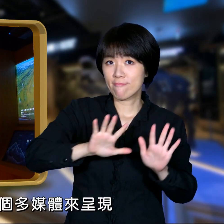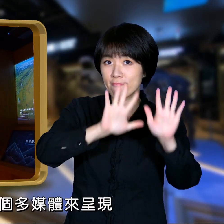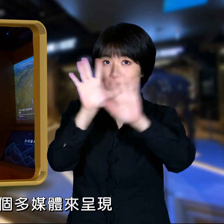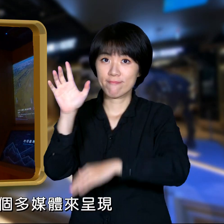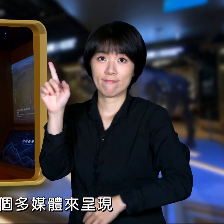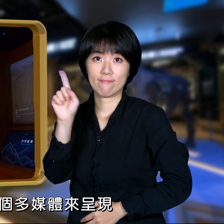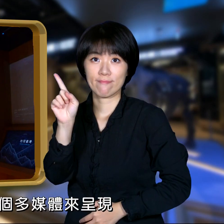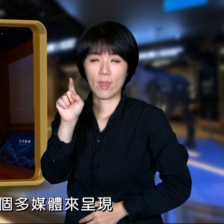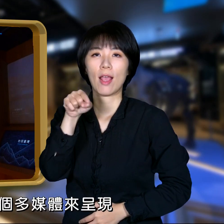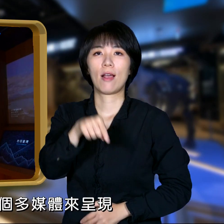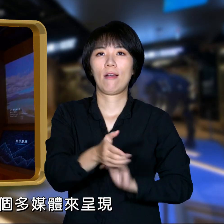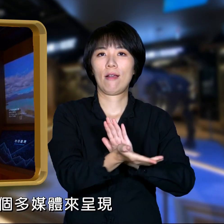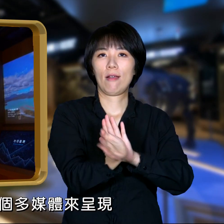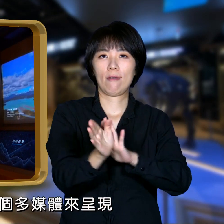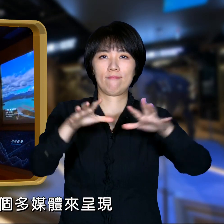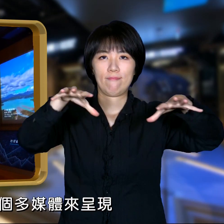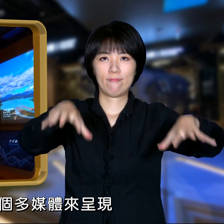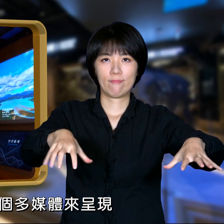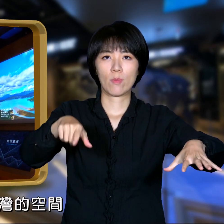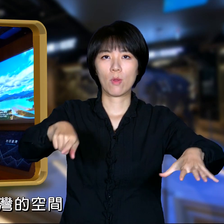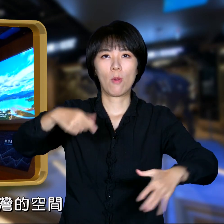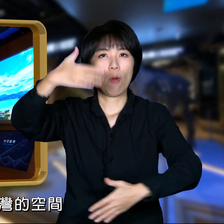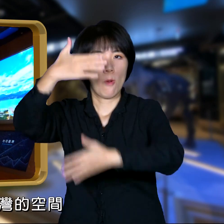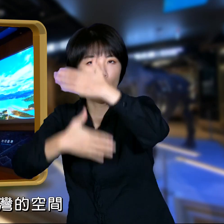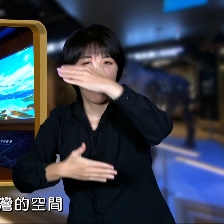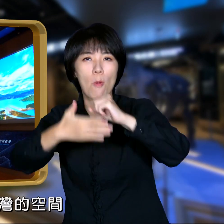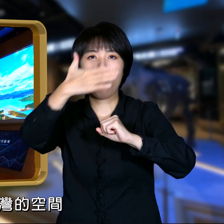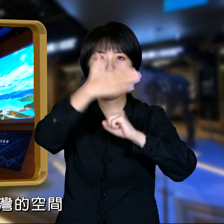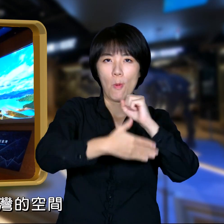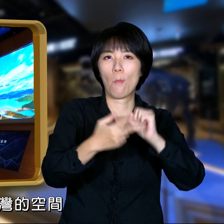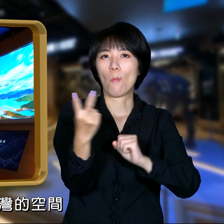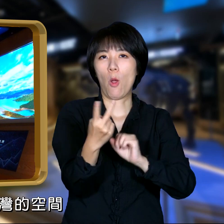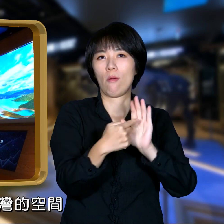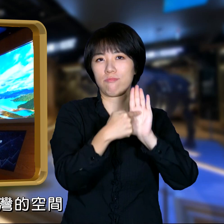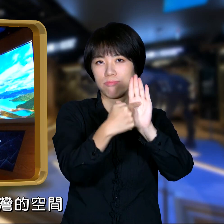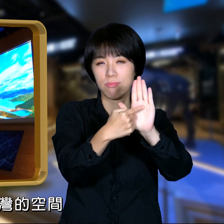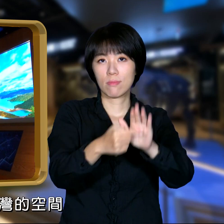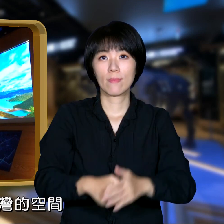这里以两个多媒体来呈现台湾的空间，